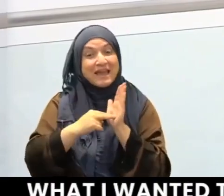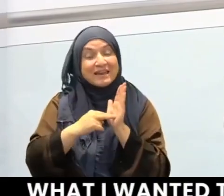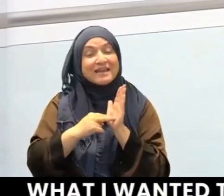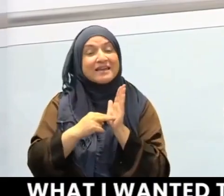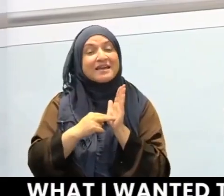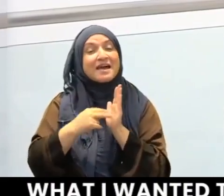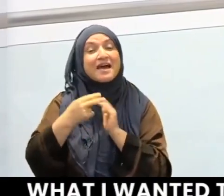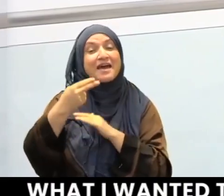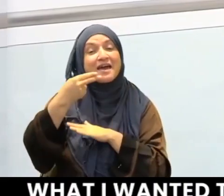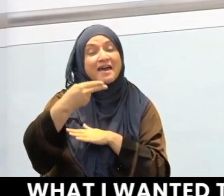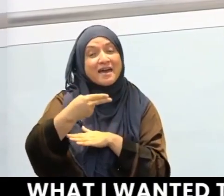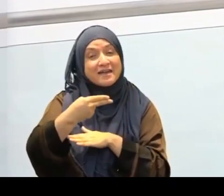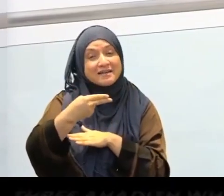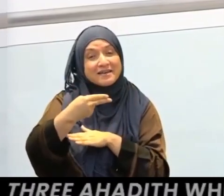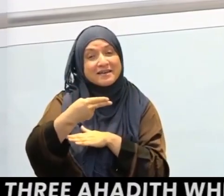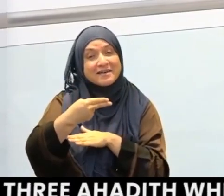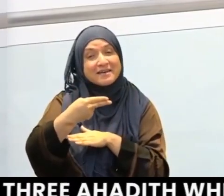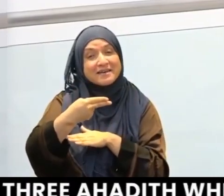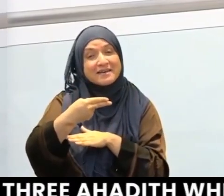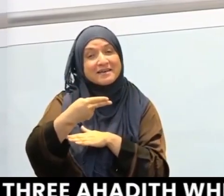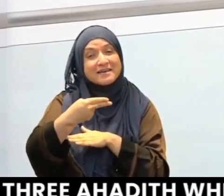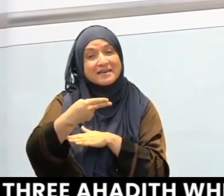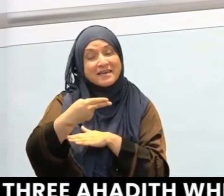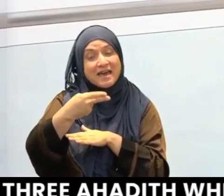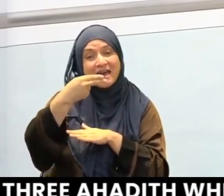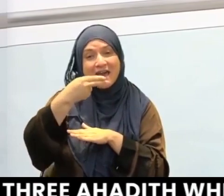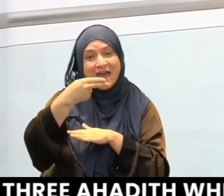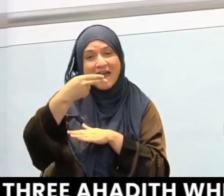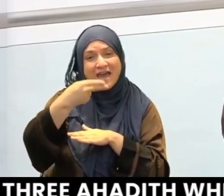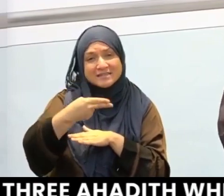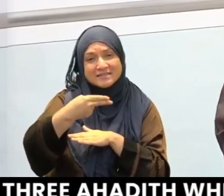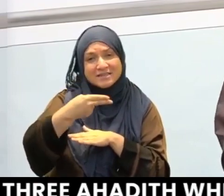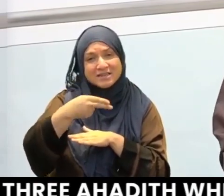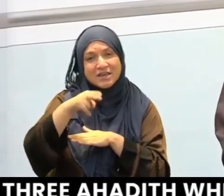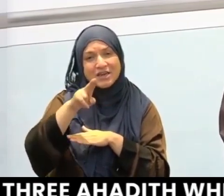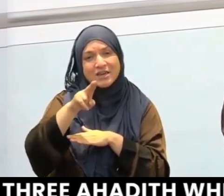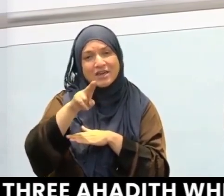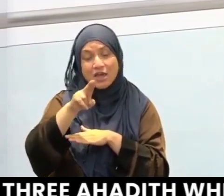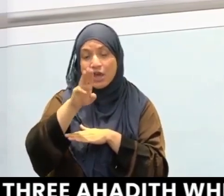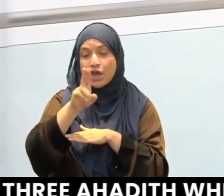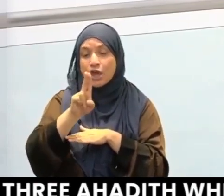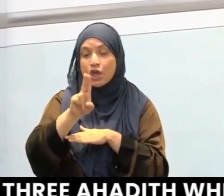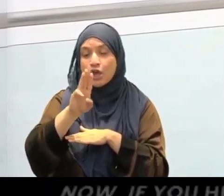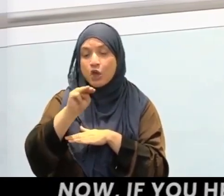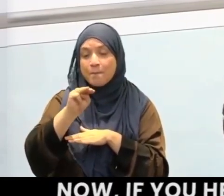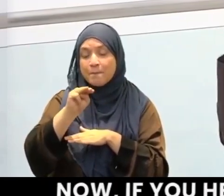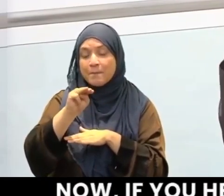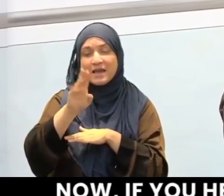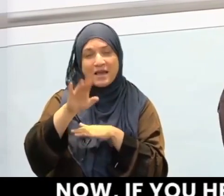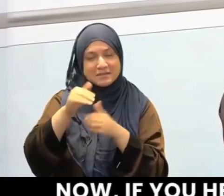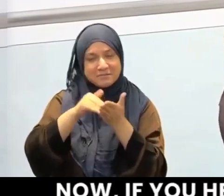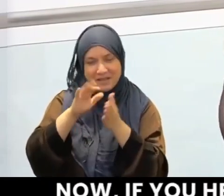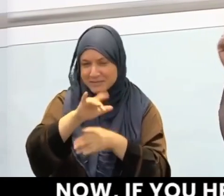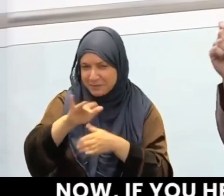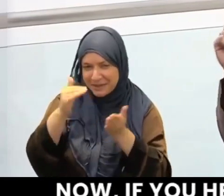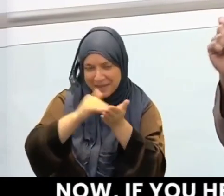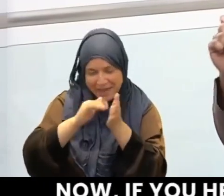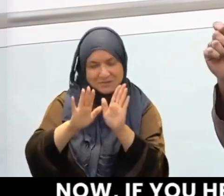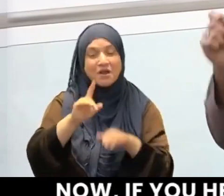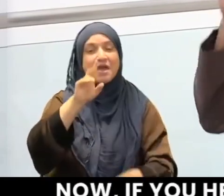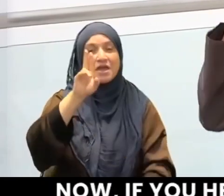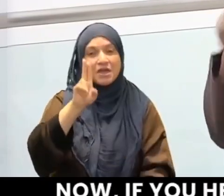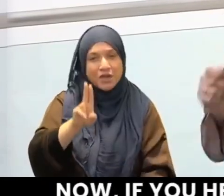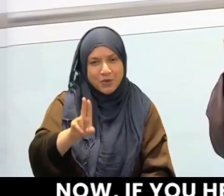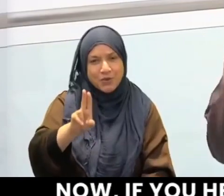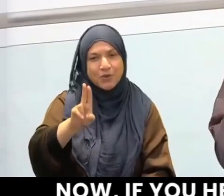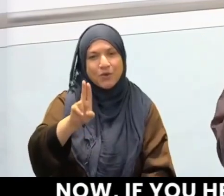are three ahadith. Three ahadith where the Prophet ﷺ says, I guarantee Jannah. Now if you hear Rasulullah ﷺ